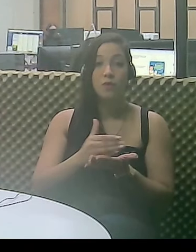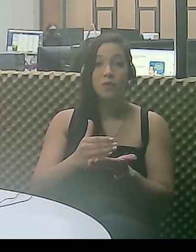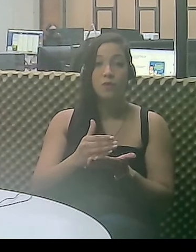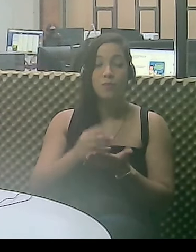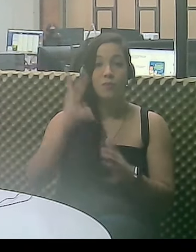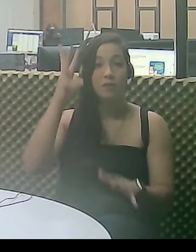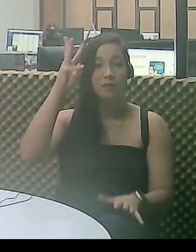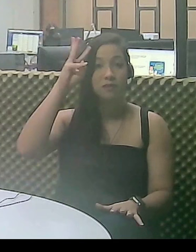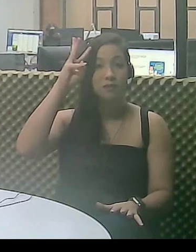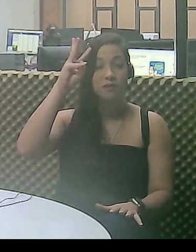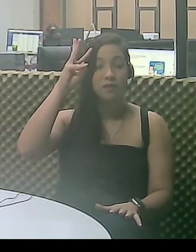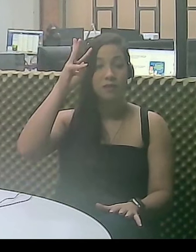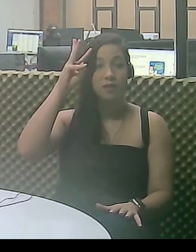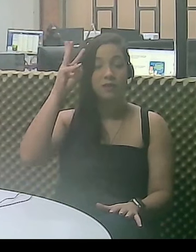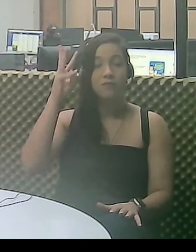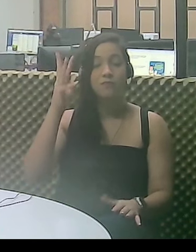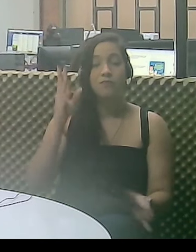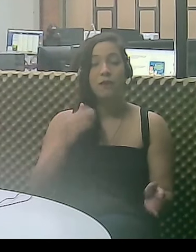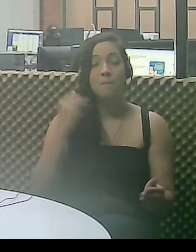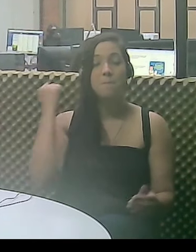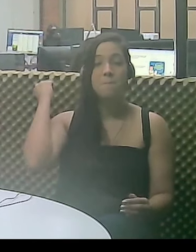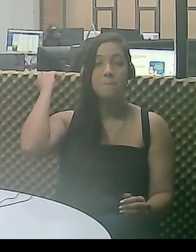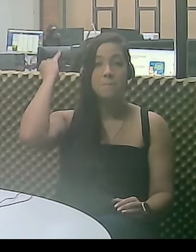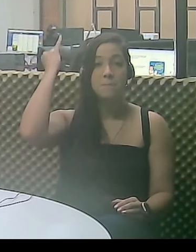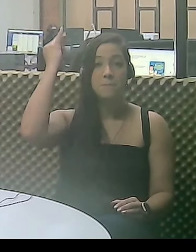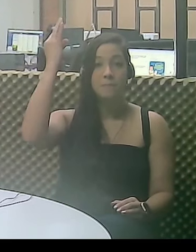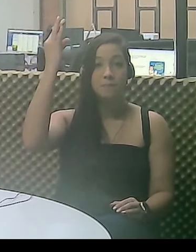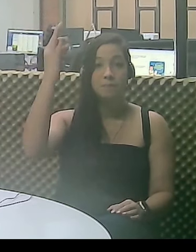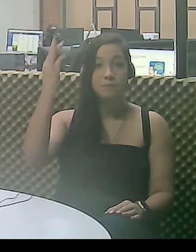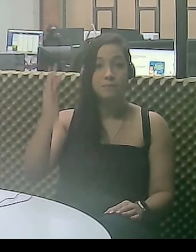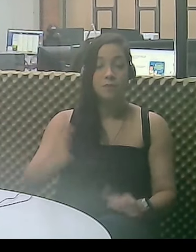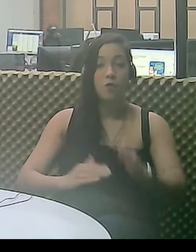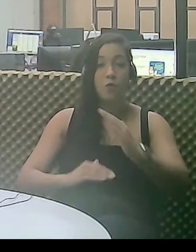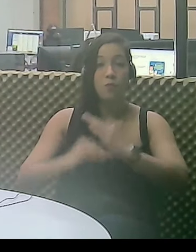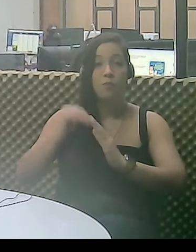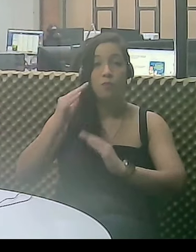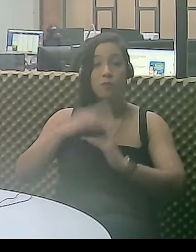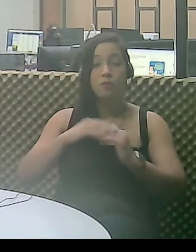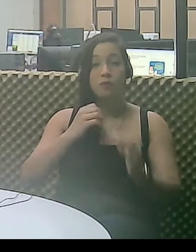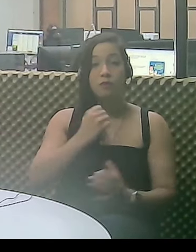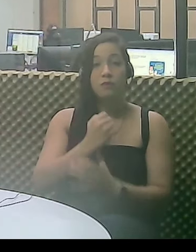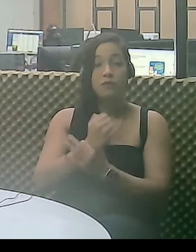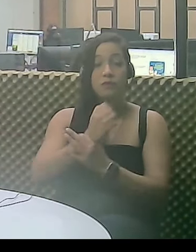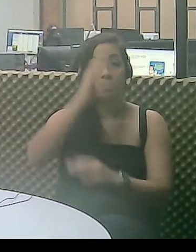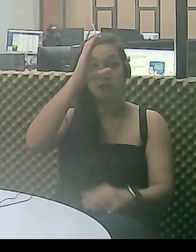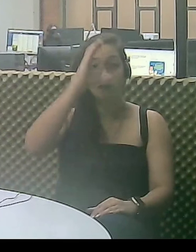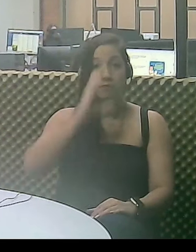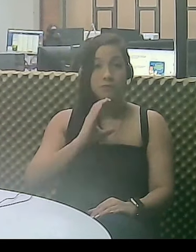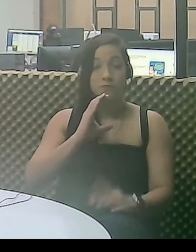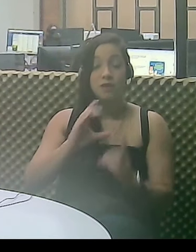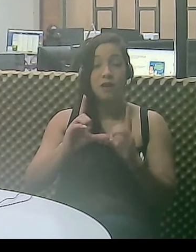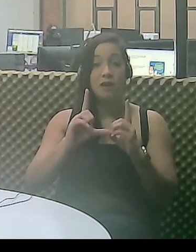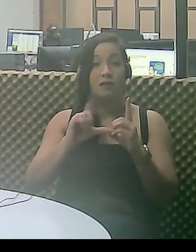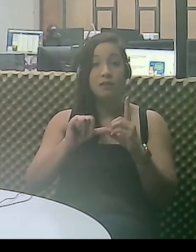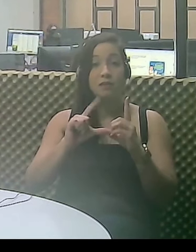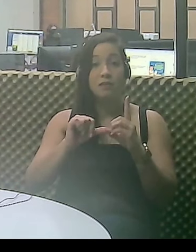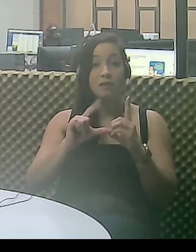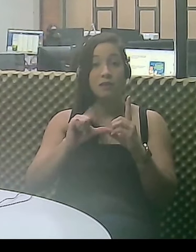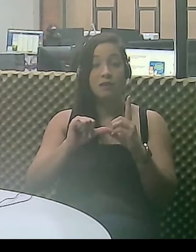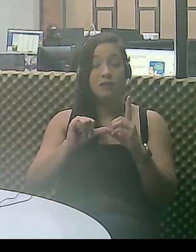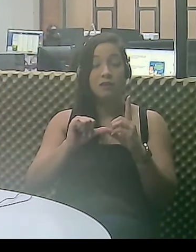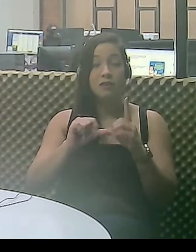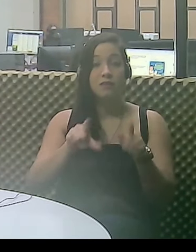nesta terça e que se estendeu durante a madrugada com profissionais da Defesa Civil, no Departamento Municipal de Água e